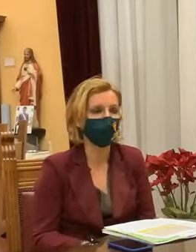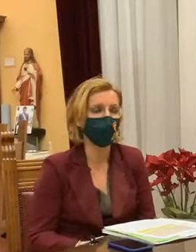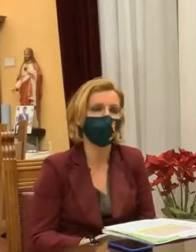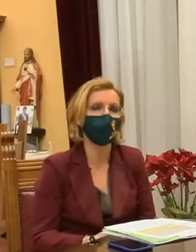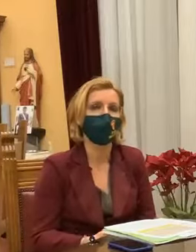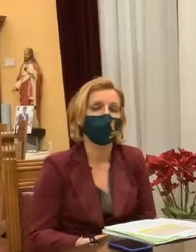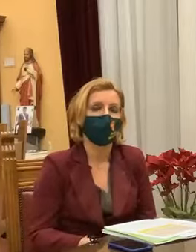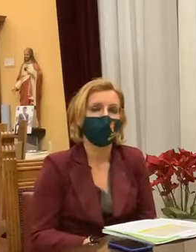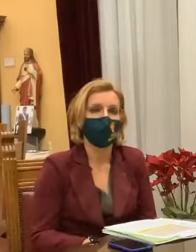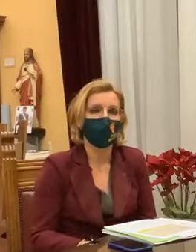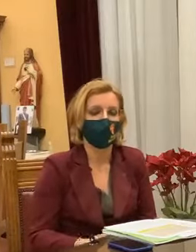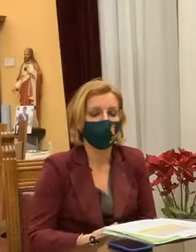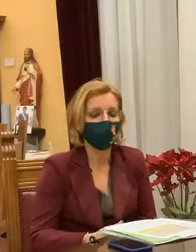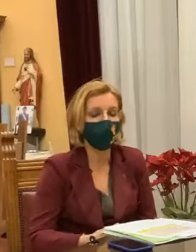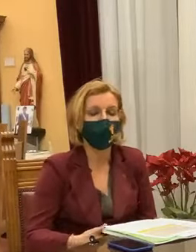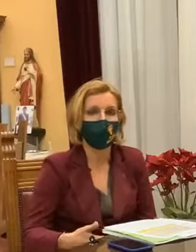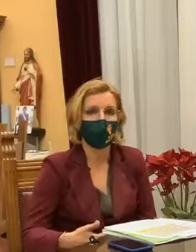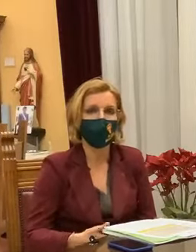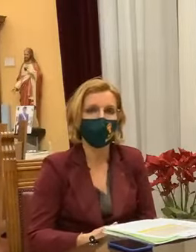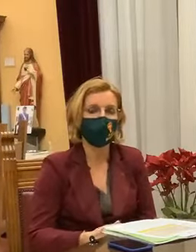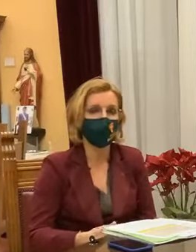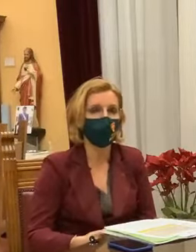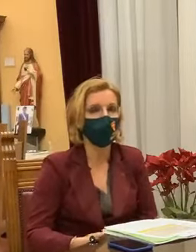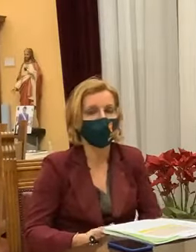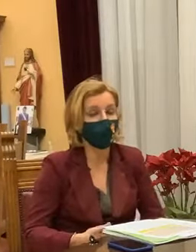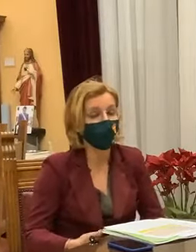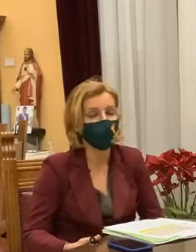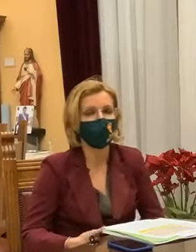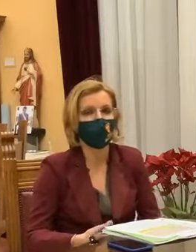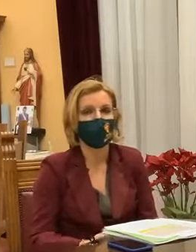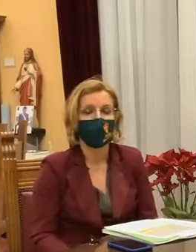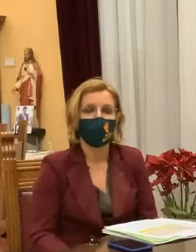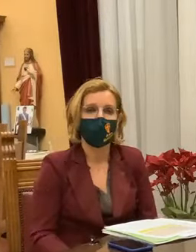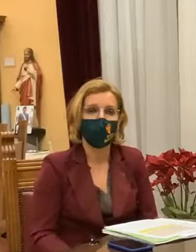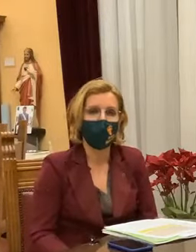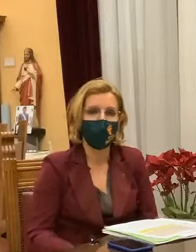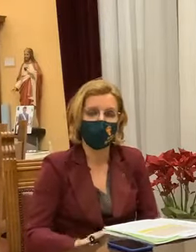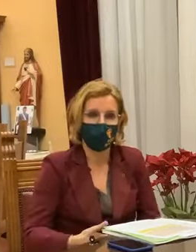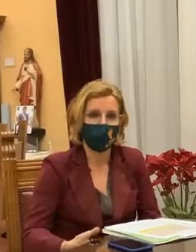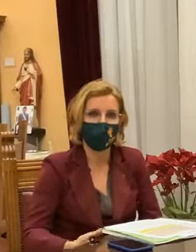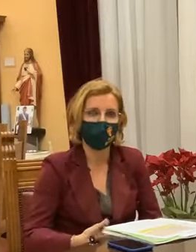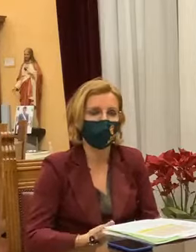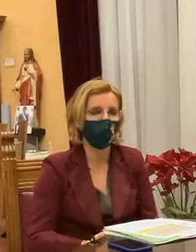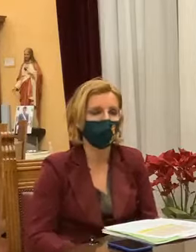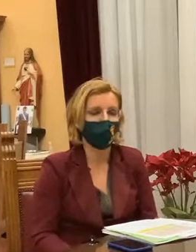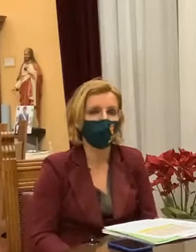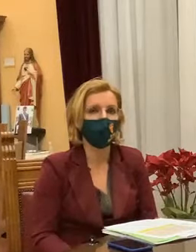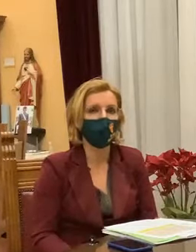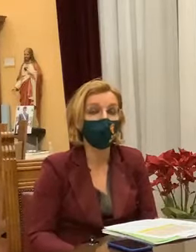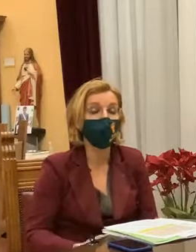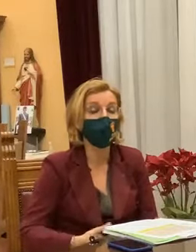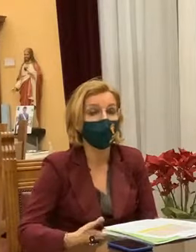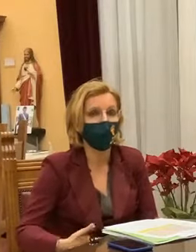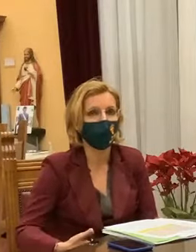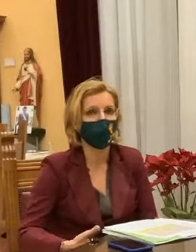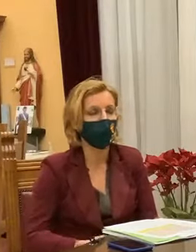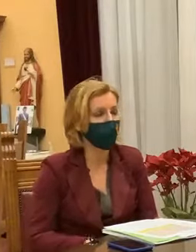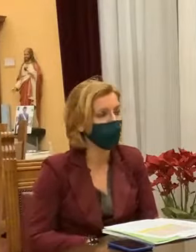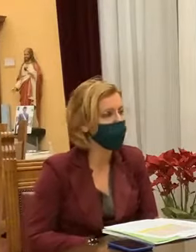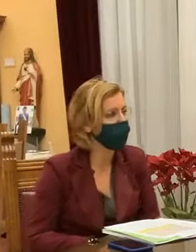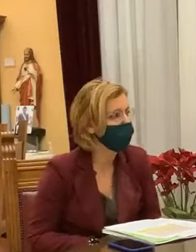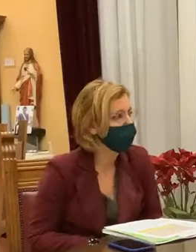l'esposto si articola in una esposizione abbastanza complessa e anche articolata di tutte le attività